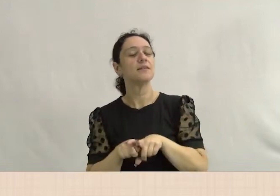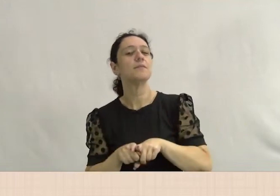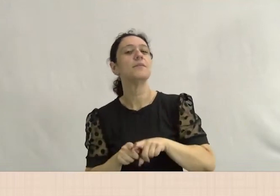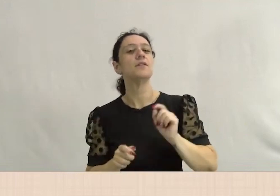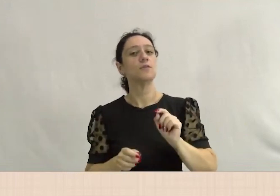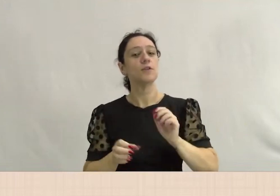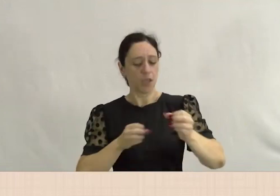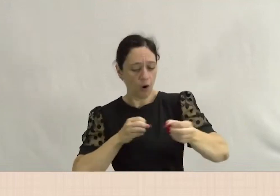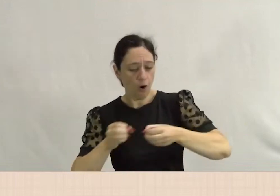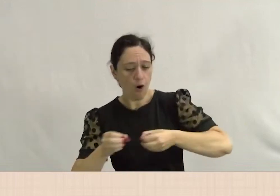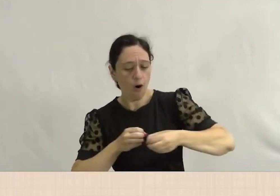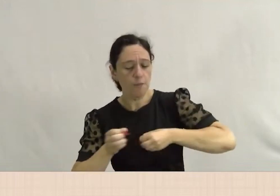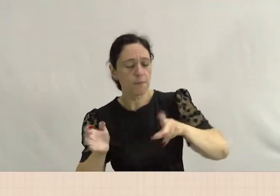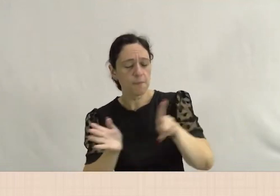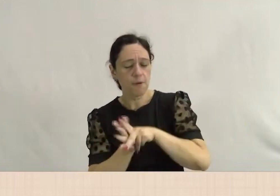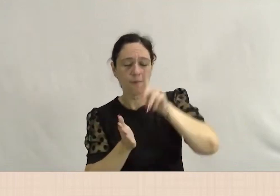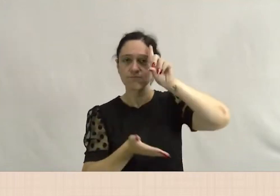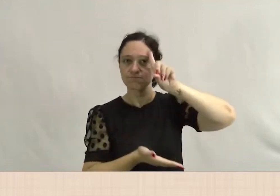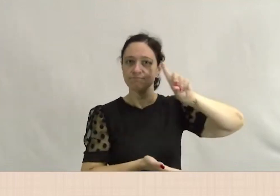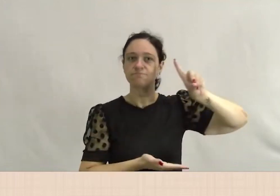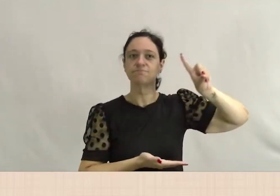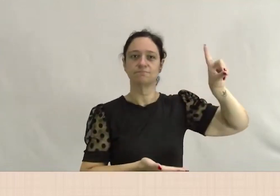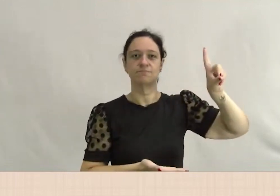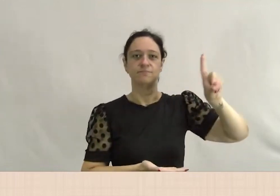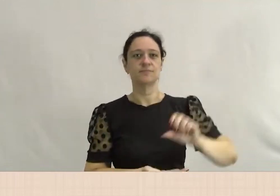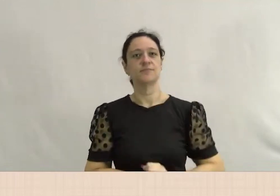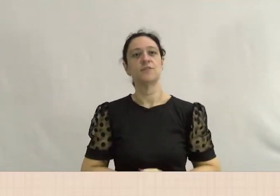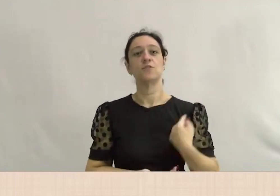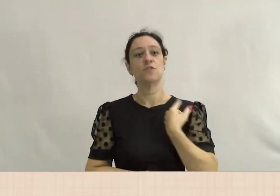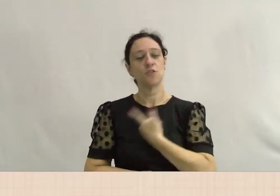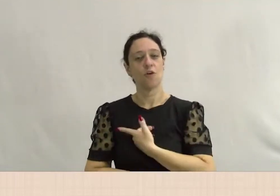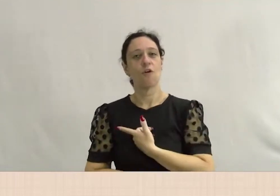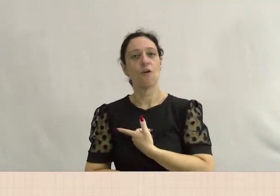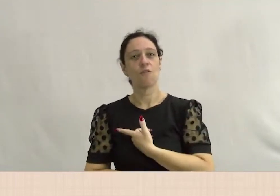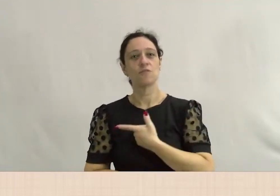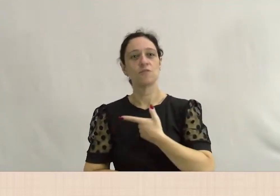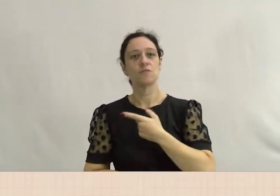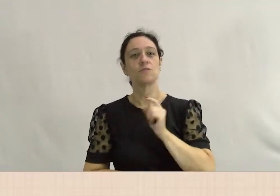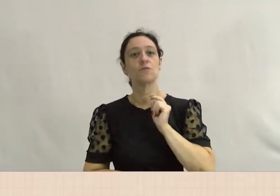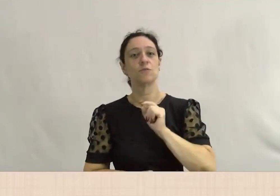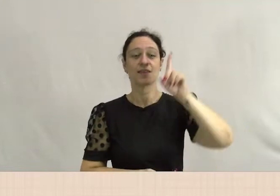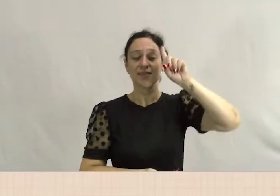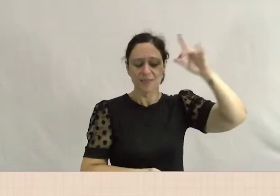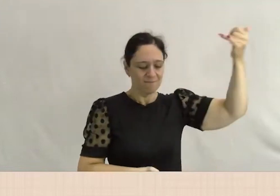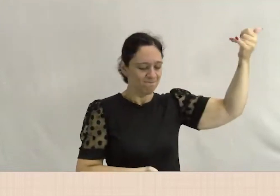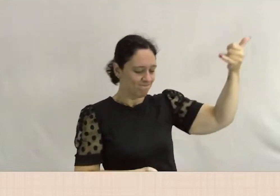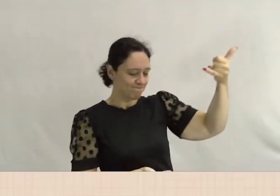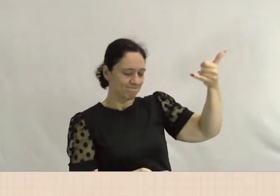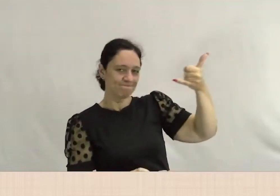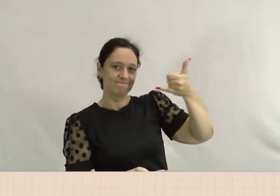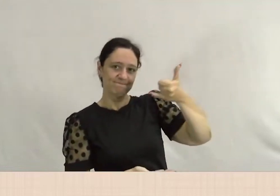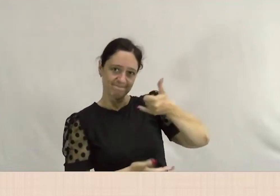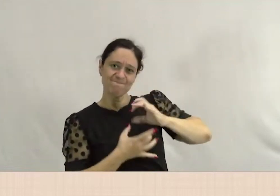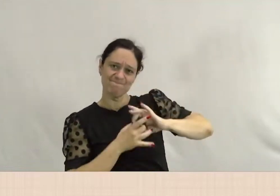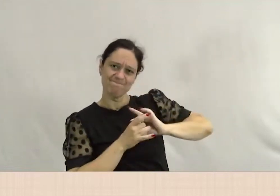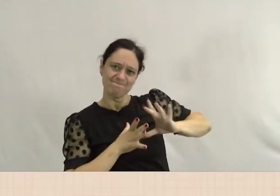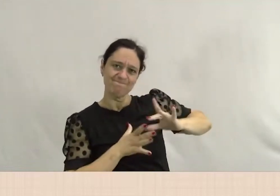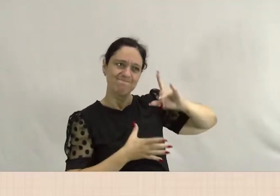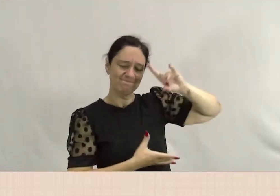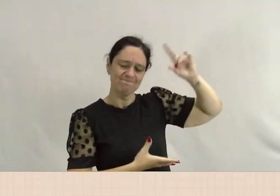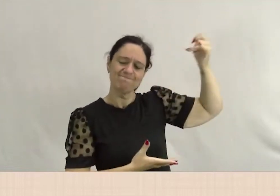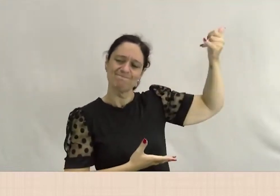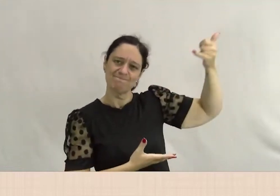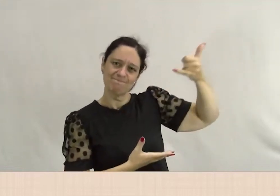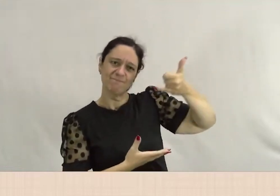Deus, e nós queremos que o Senhor fale conosco. Queremos dizer para o Senhor: Senhor, a tua igreja está